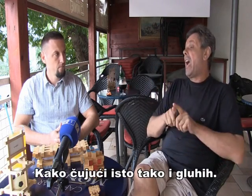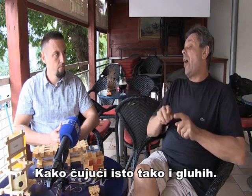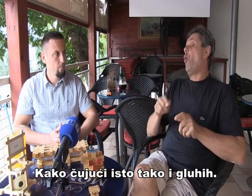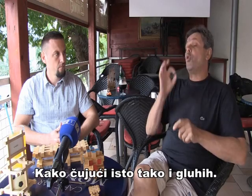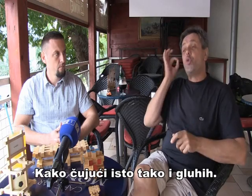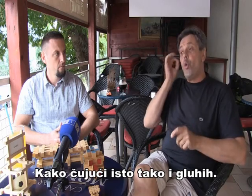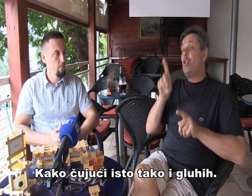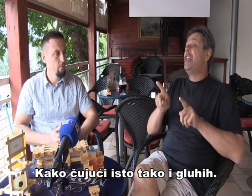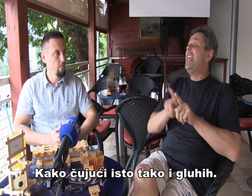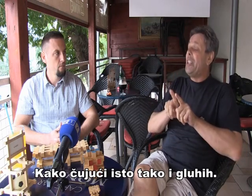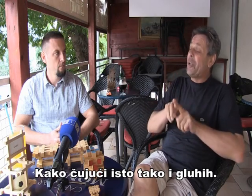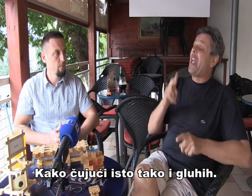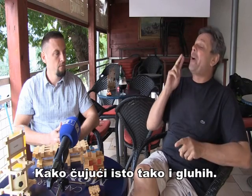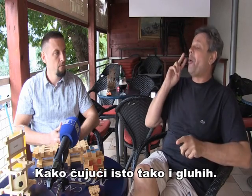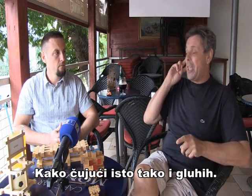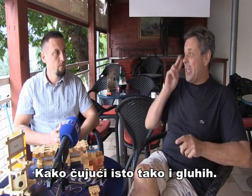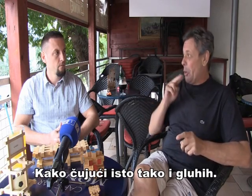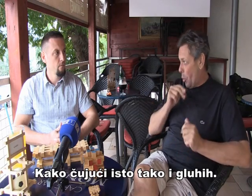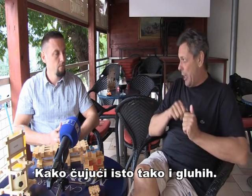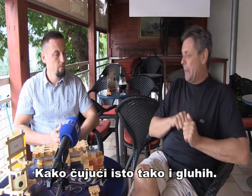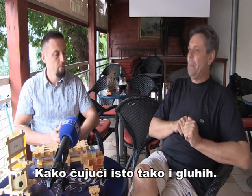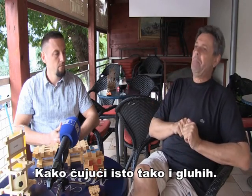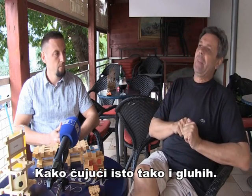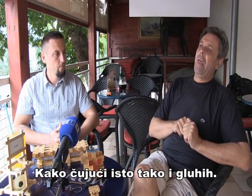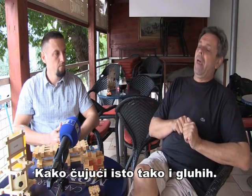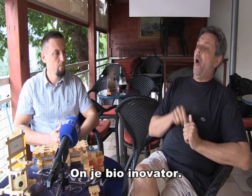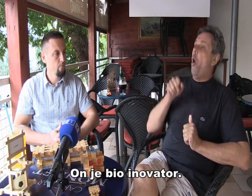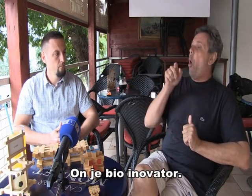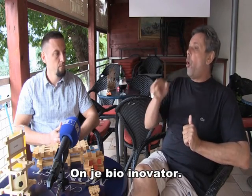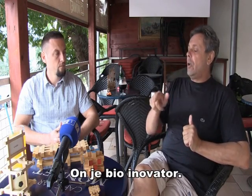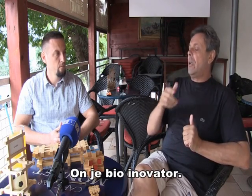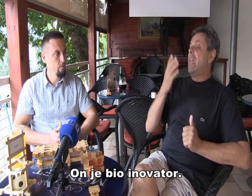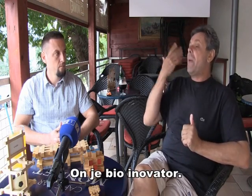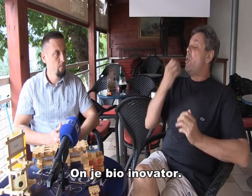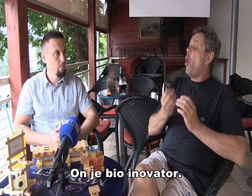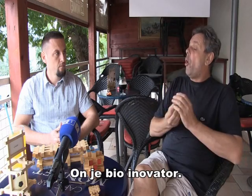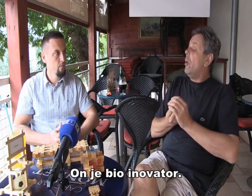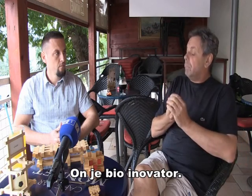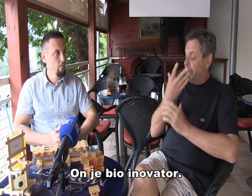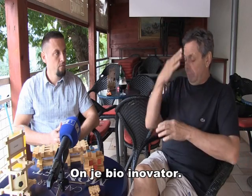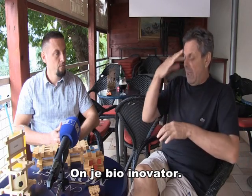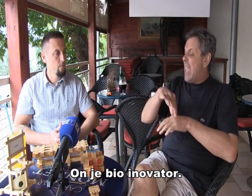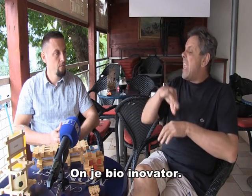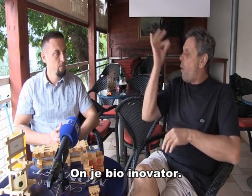Kako čujućih, isto tako i gluhih. On je bio